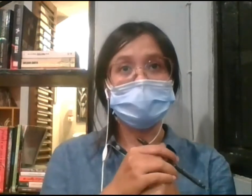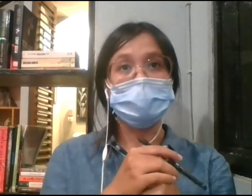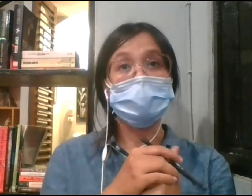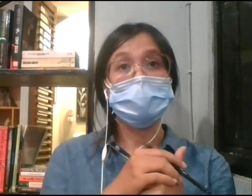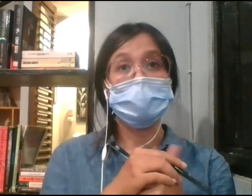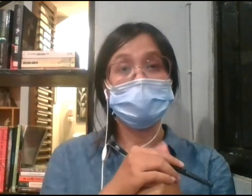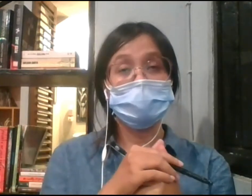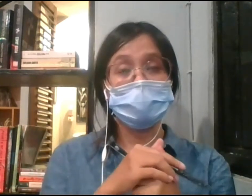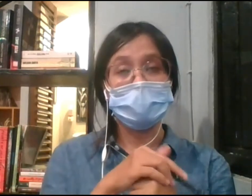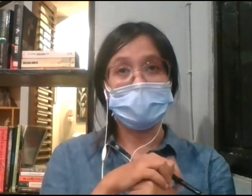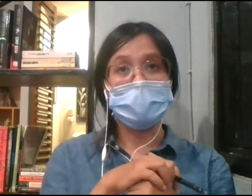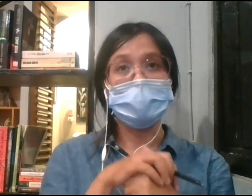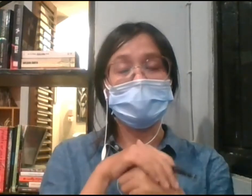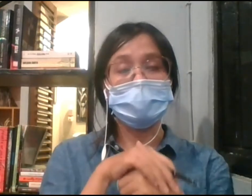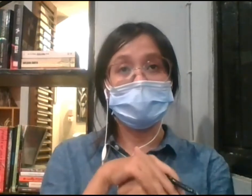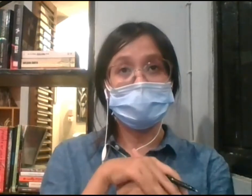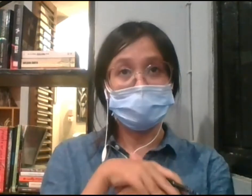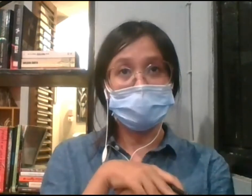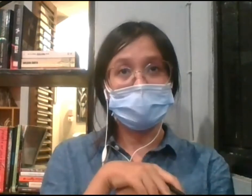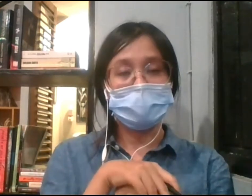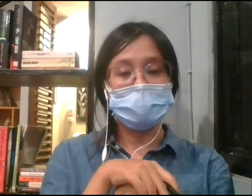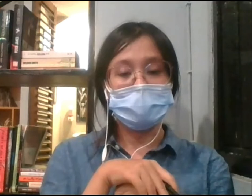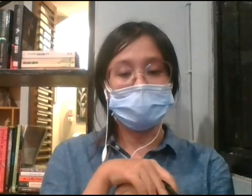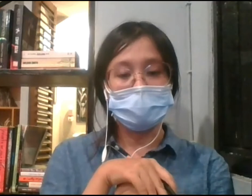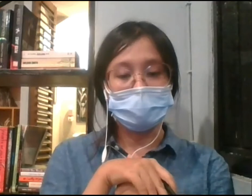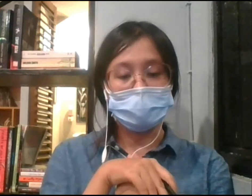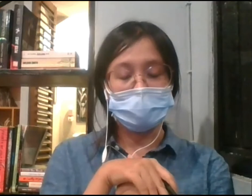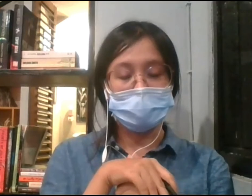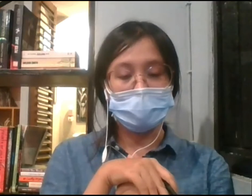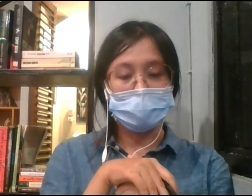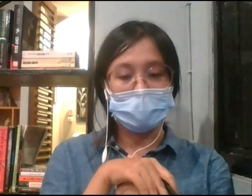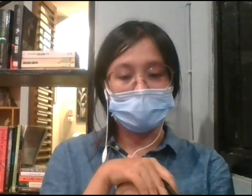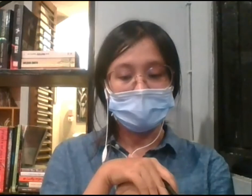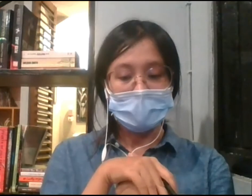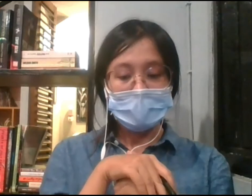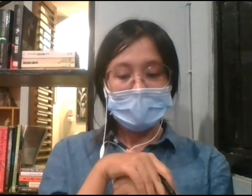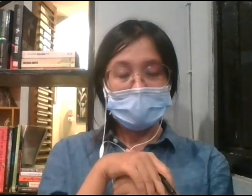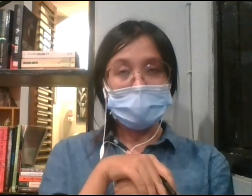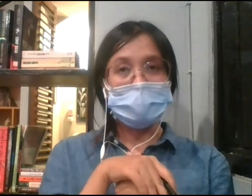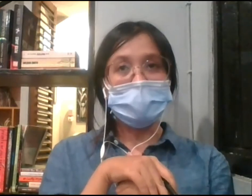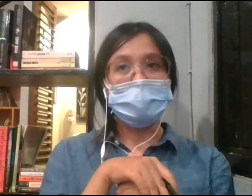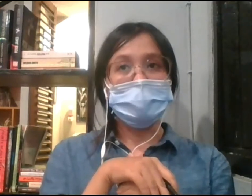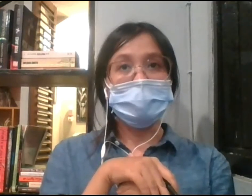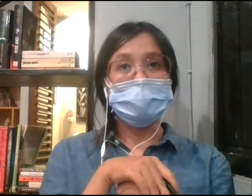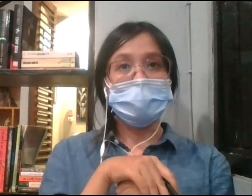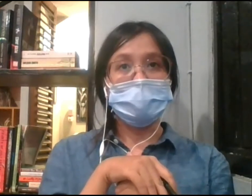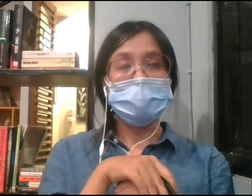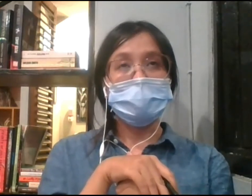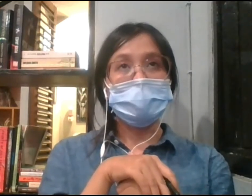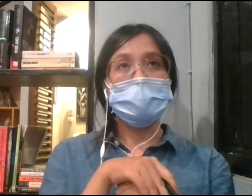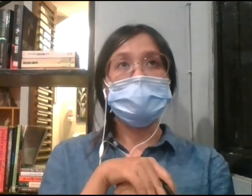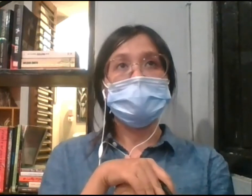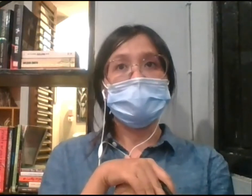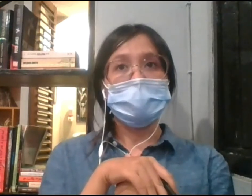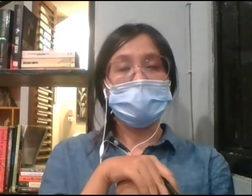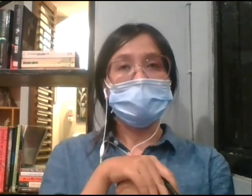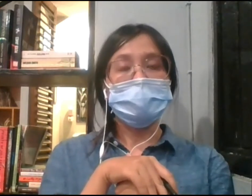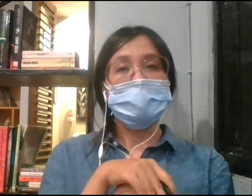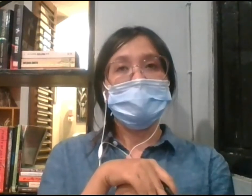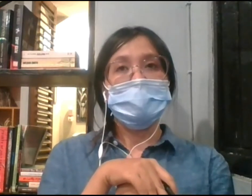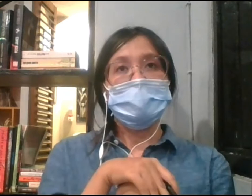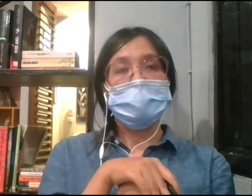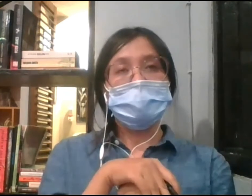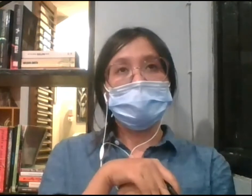juga belajar untuk membuat judul yang menarik ya. Kita semua juga belajar untuk membuat judul yang menarik. Tapi paling enggak kemudian saya ingin